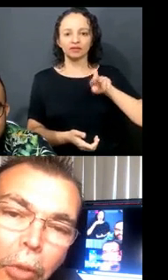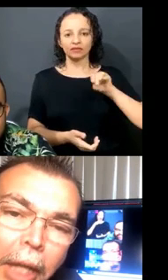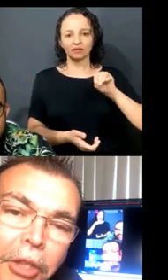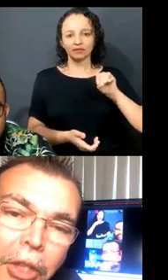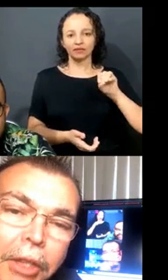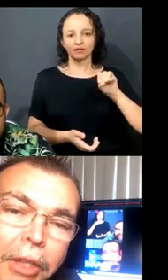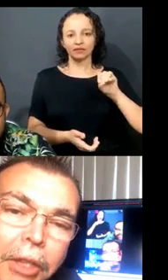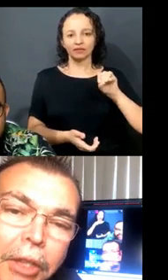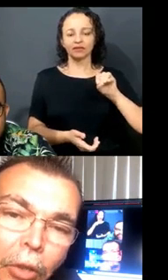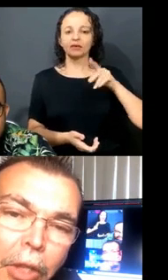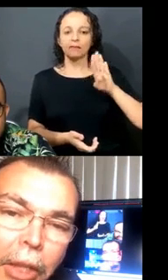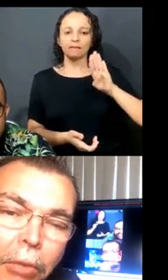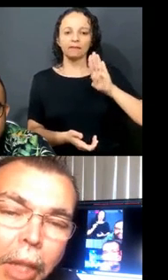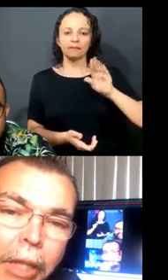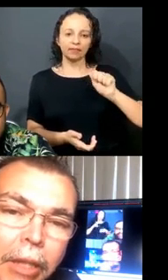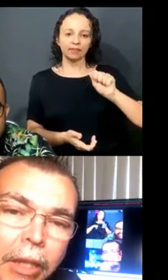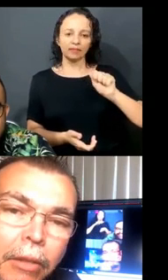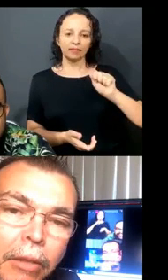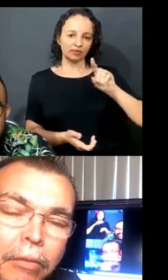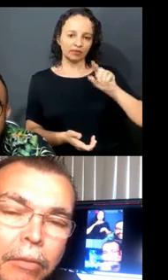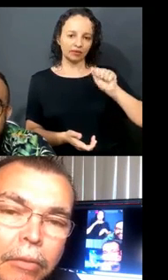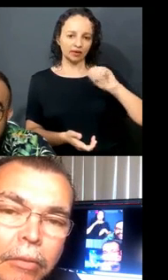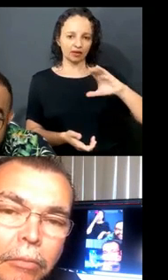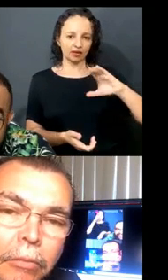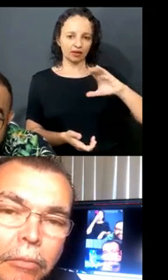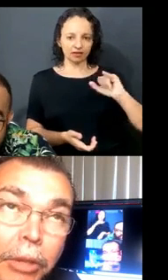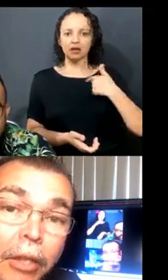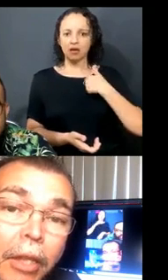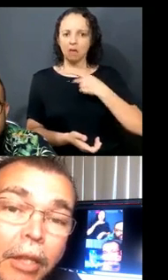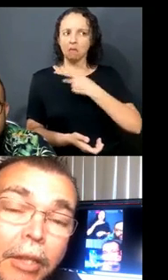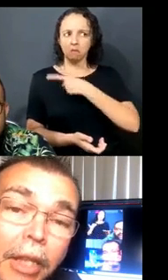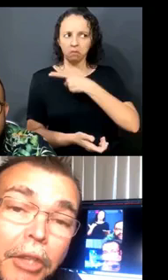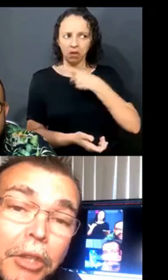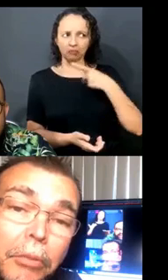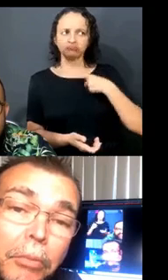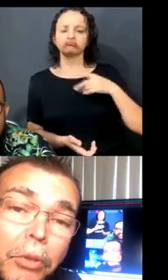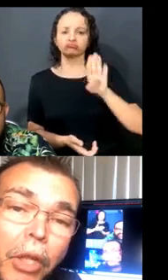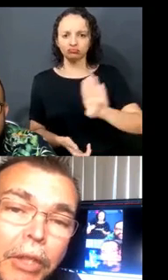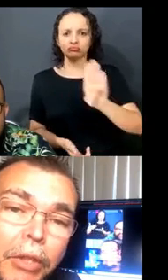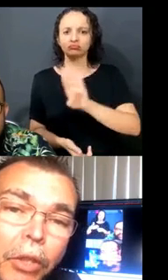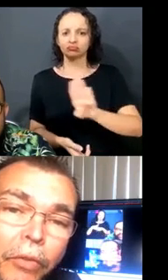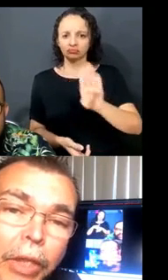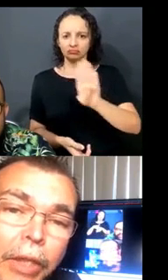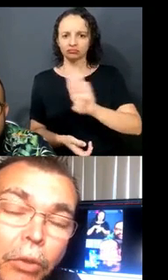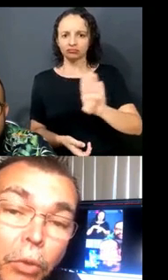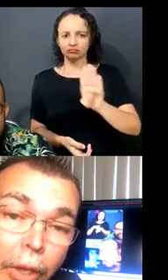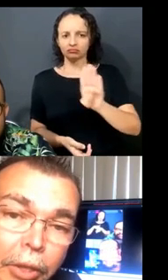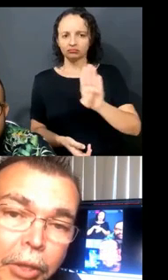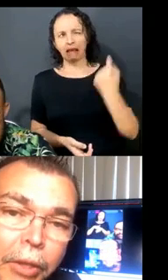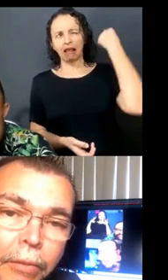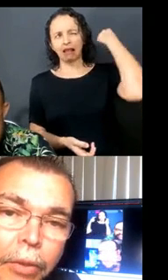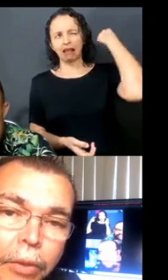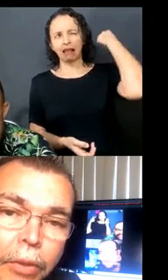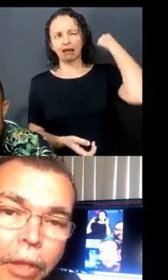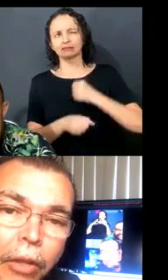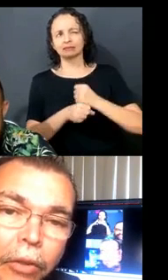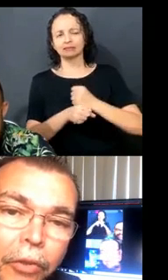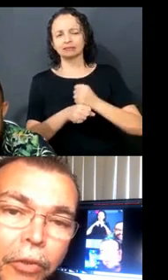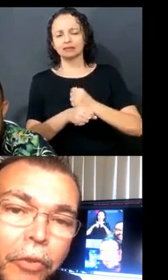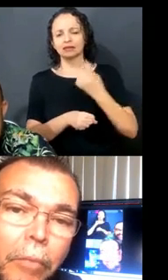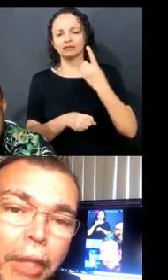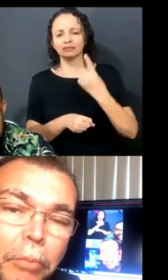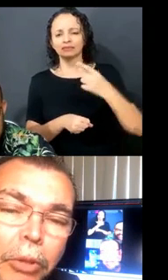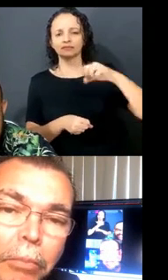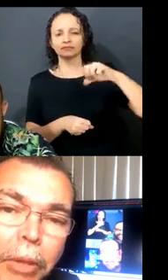Eu sou pastor batista da Convenção Batista Brasileira. Legal. Pastor desde